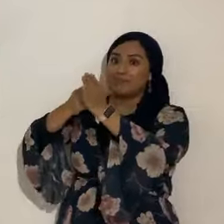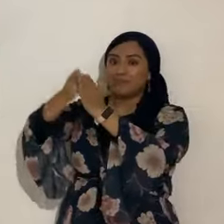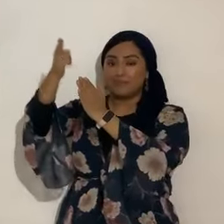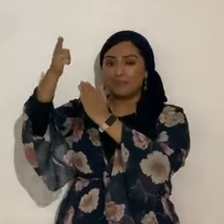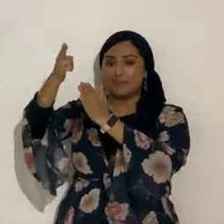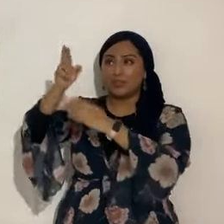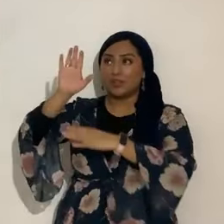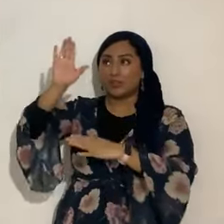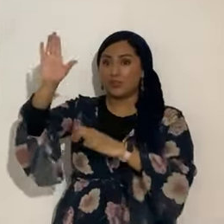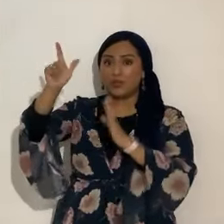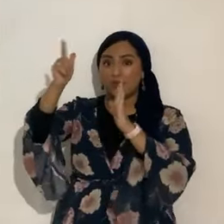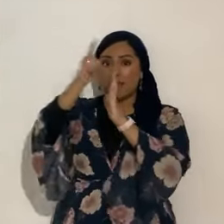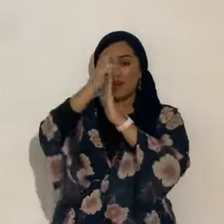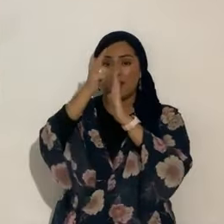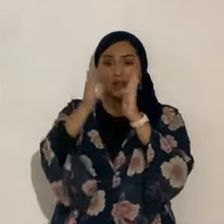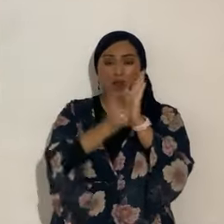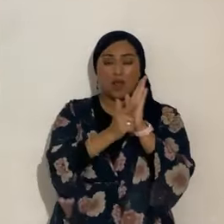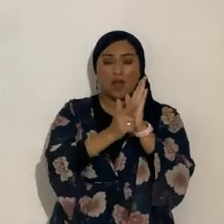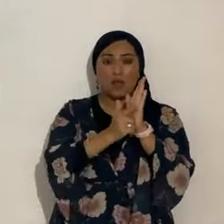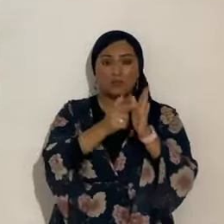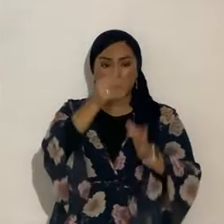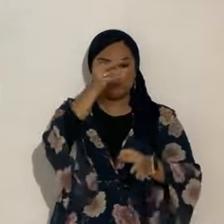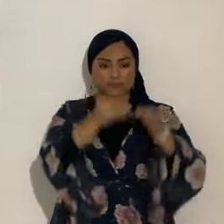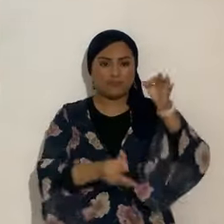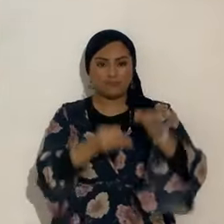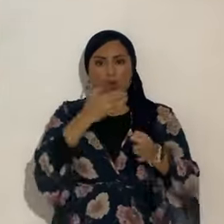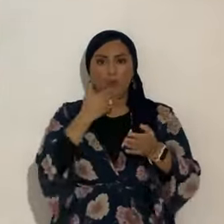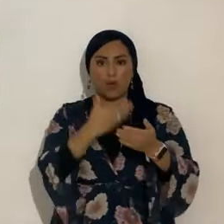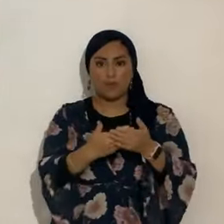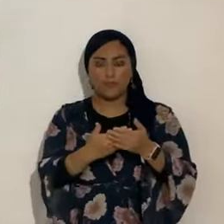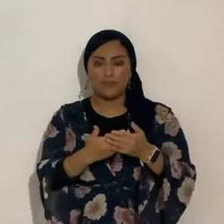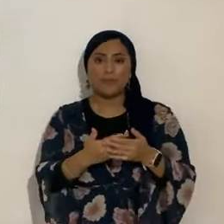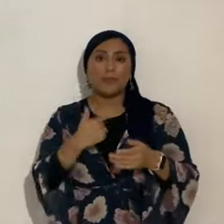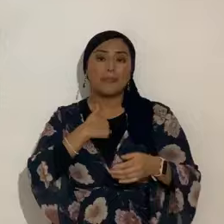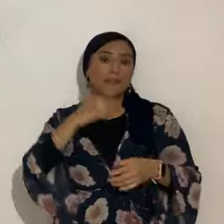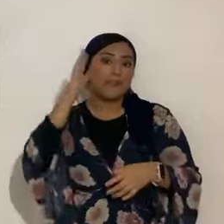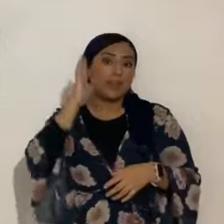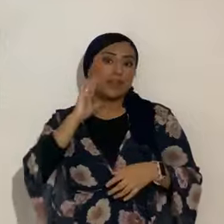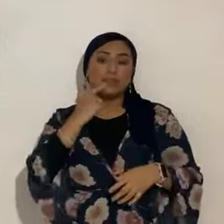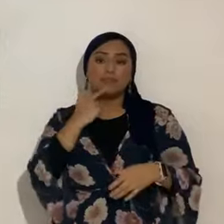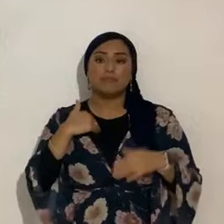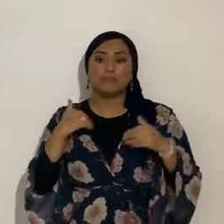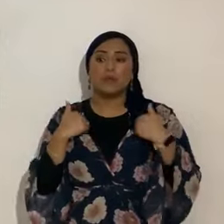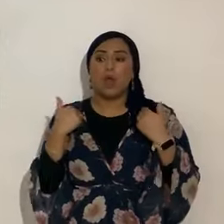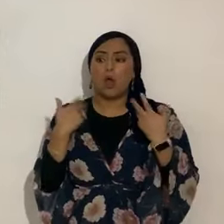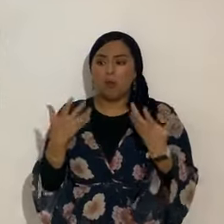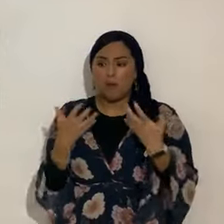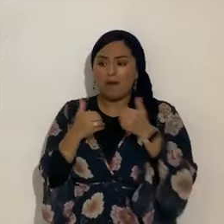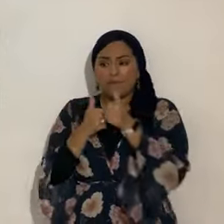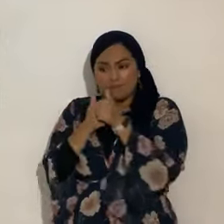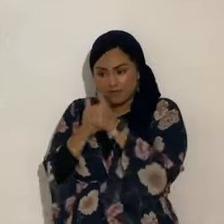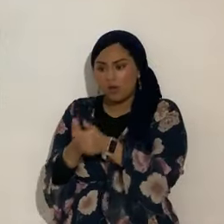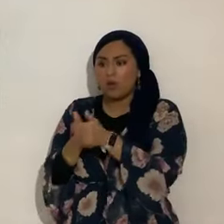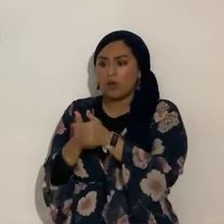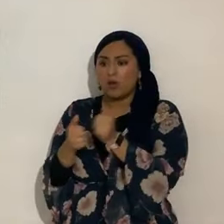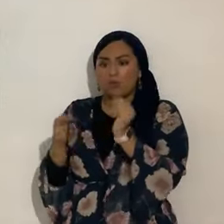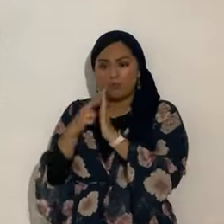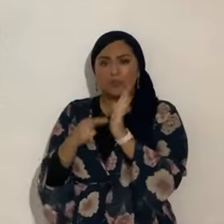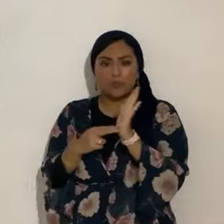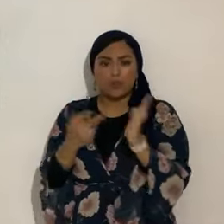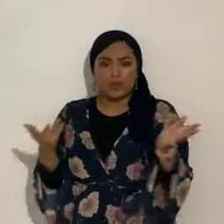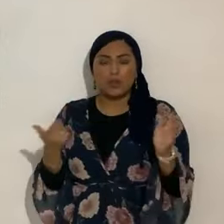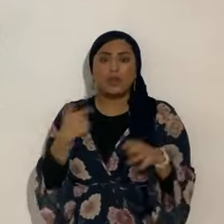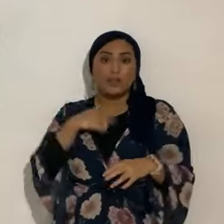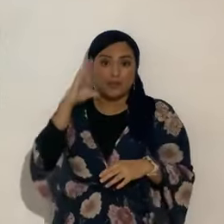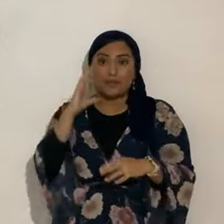tus juicios. Entonces, cuando yo decía desde jovencito, quiero tener una mentalidad recta, pues yo en aquel tiempo